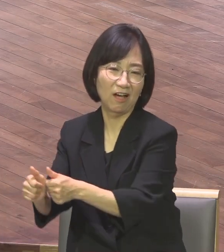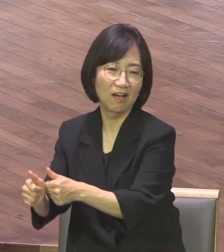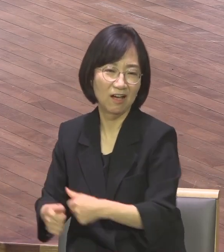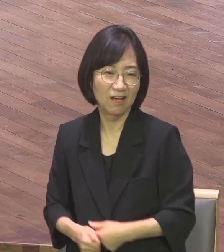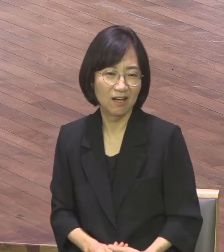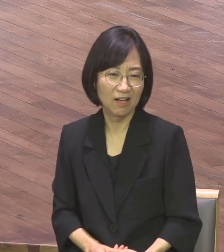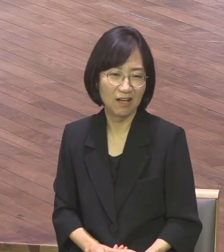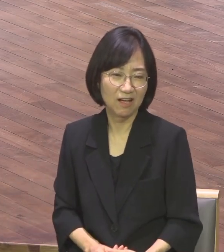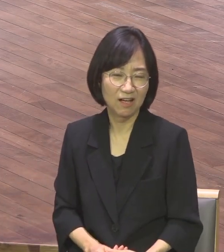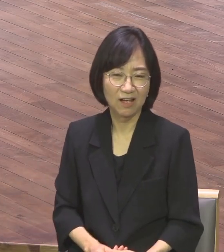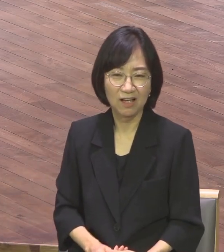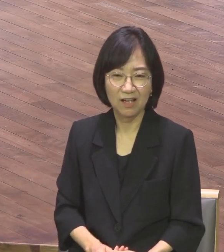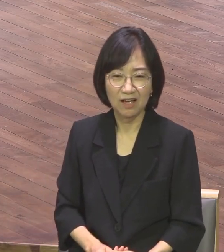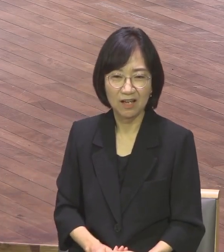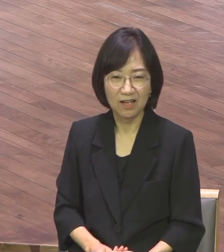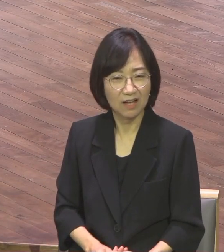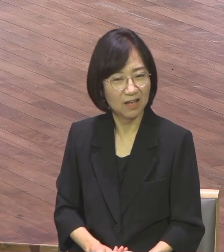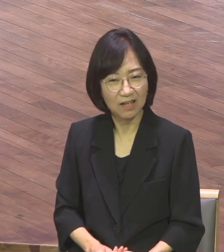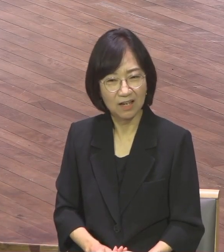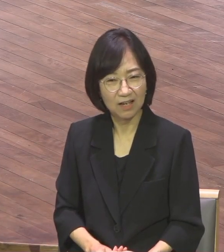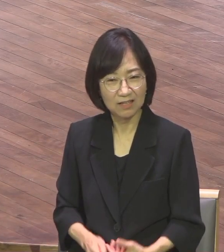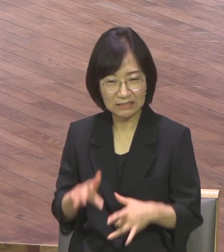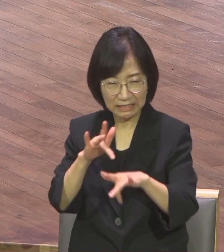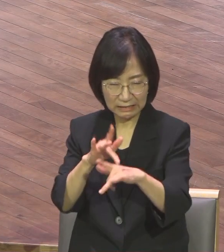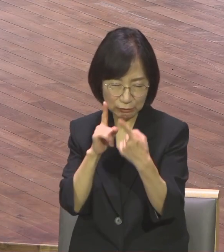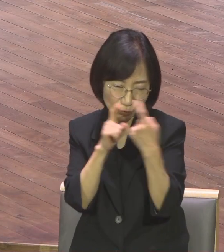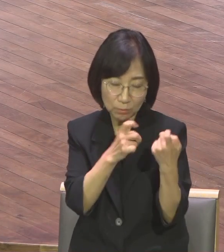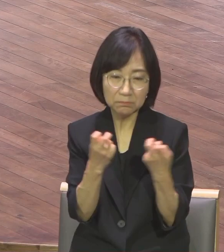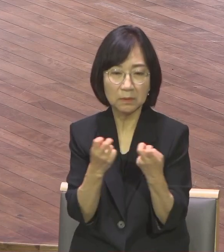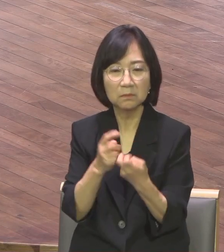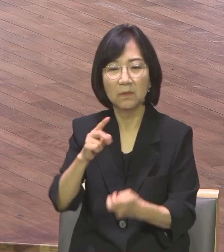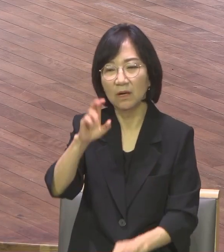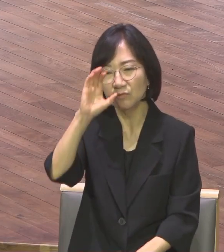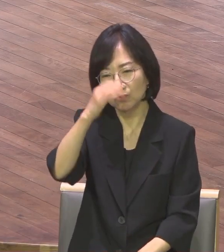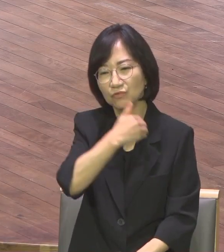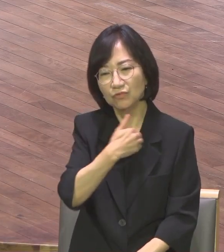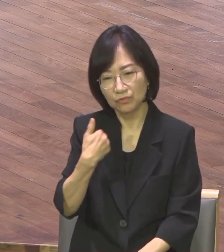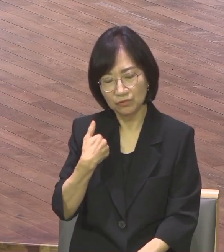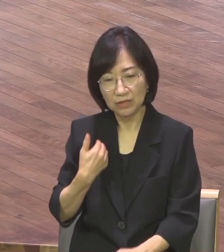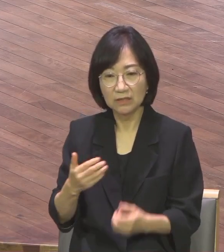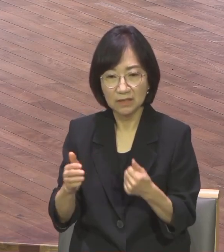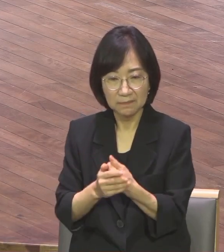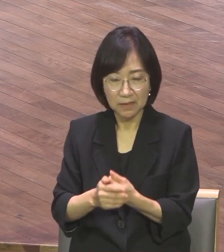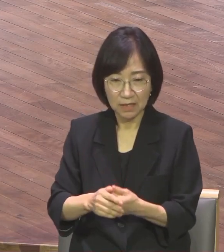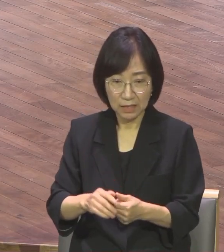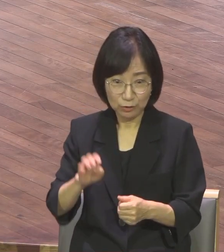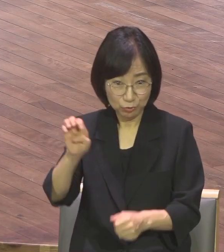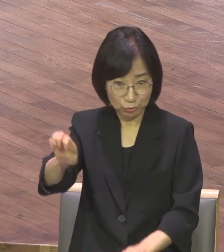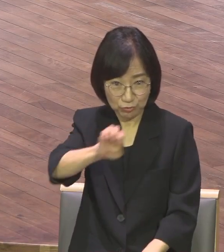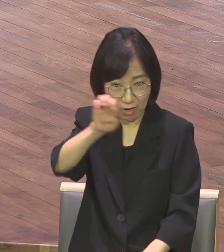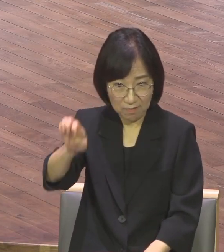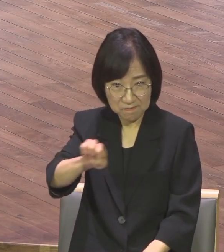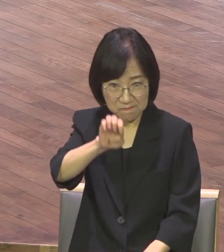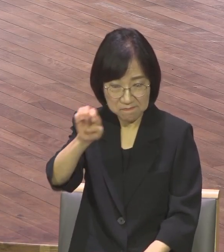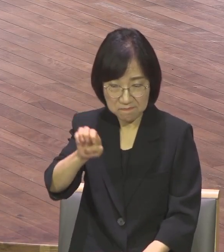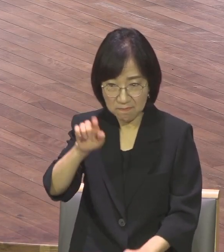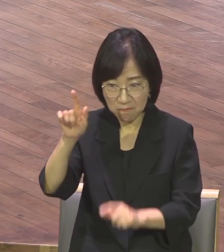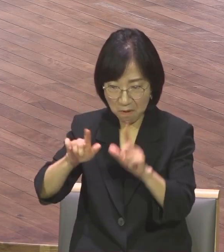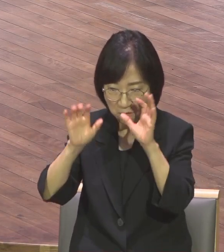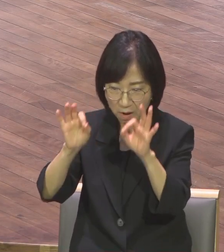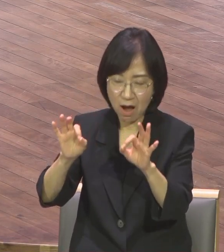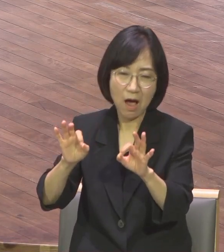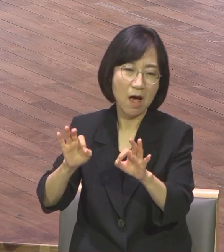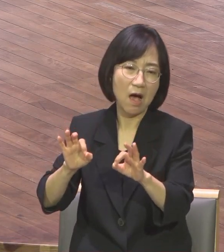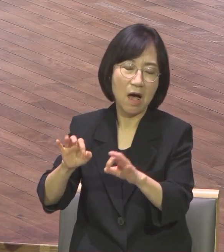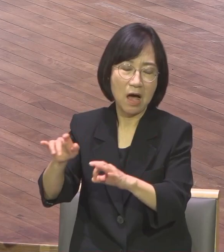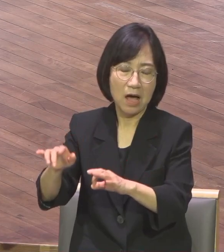사단의 최고의 작품. 그래서요, 전 세계가, 전 유럽이 싹 다 천주교. 정교회,